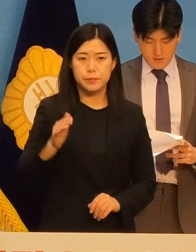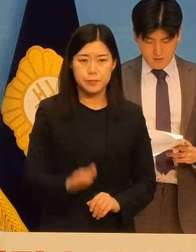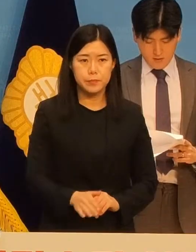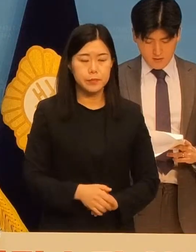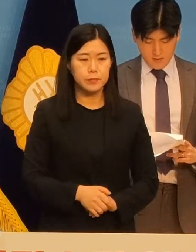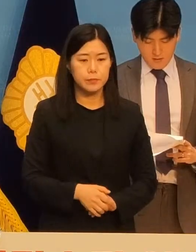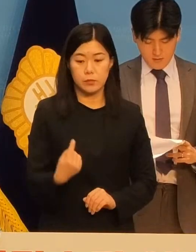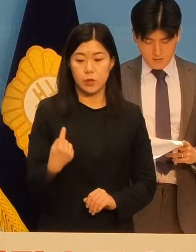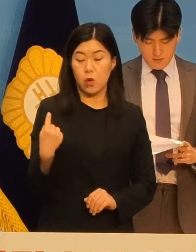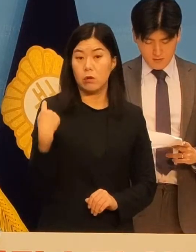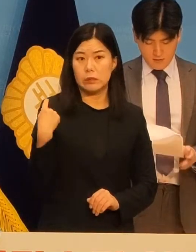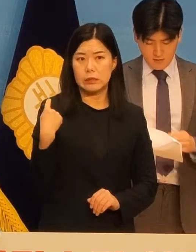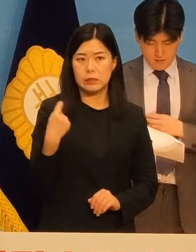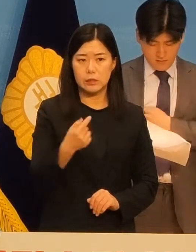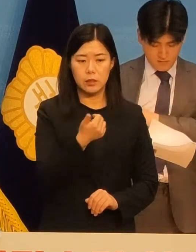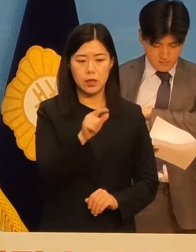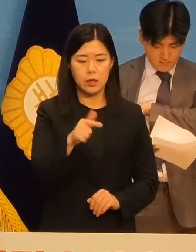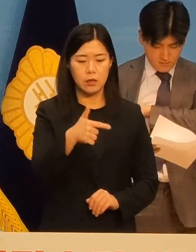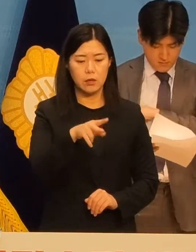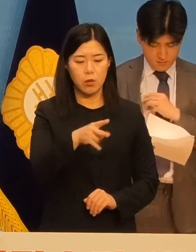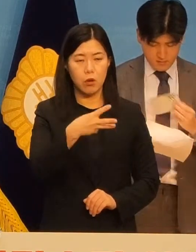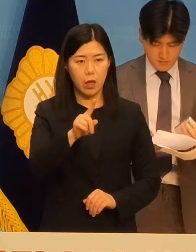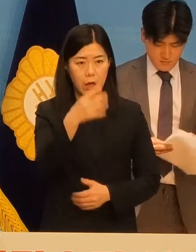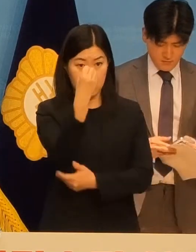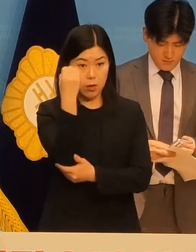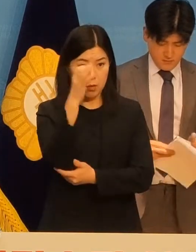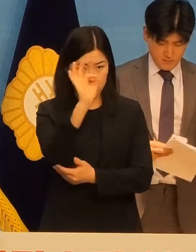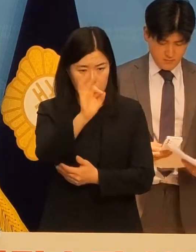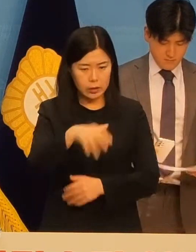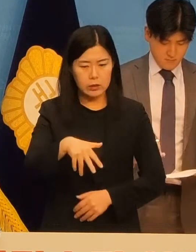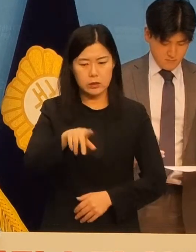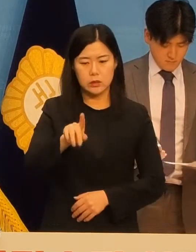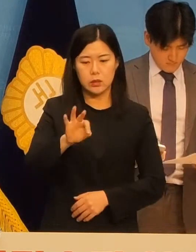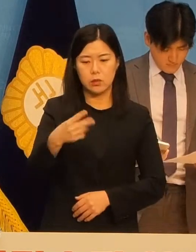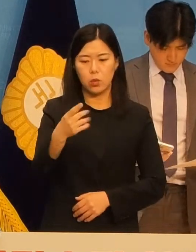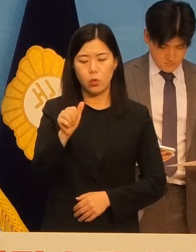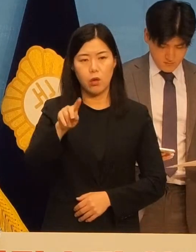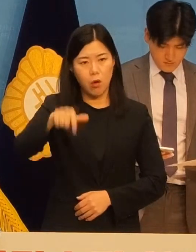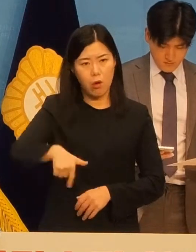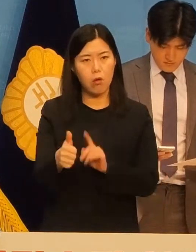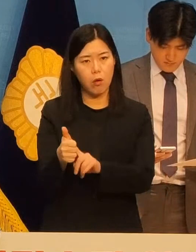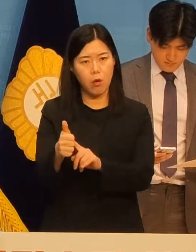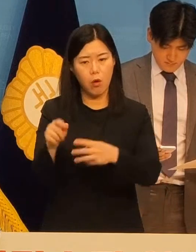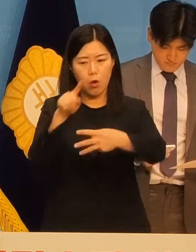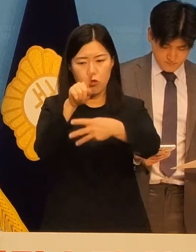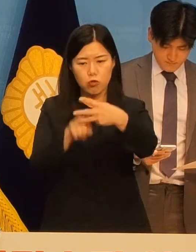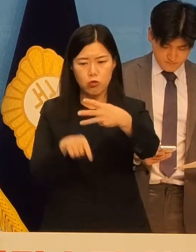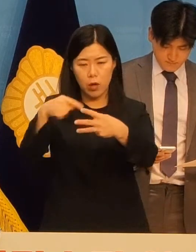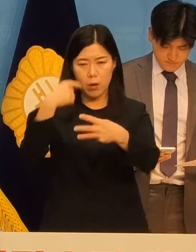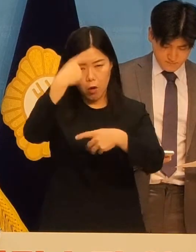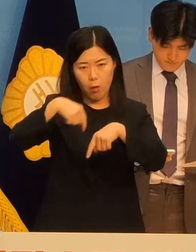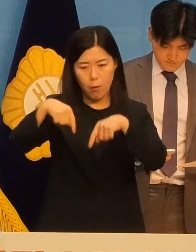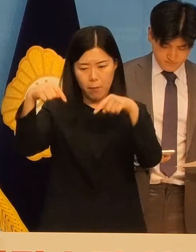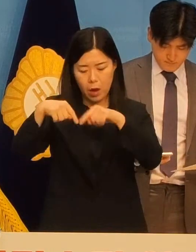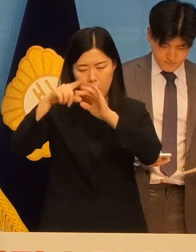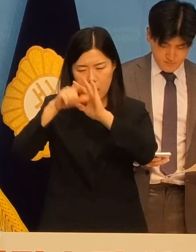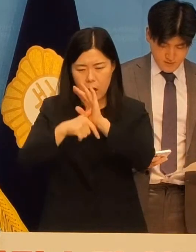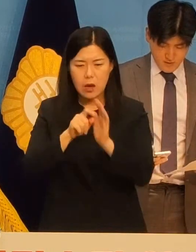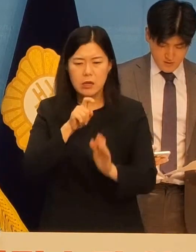불구하고 어제자 한겨레 기사에서는 장동혁, 윤석열 면회 가서 10분 동안